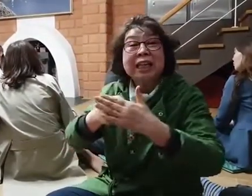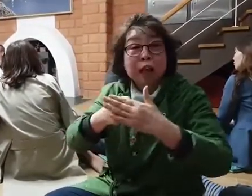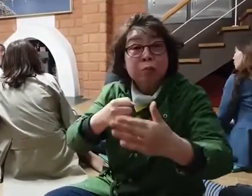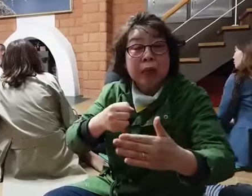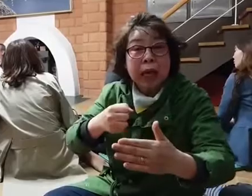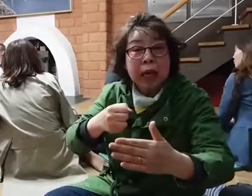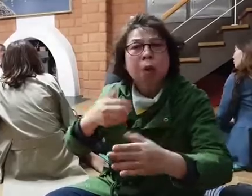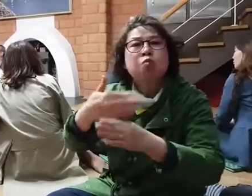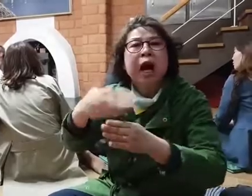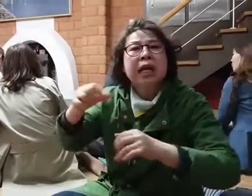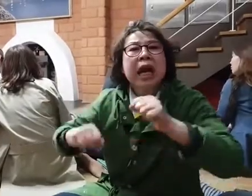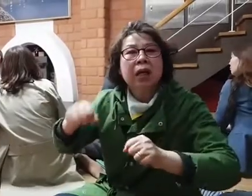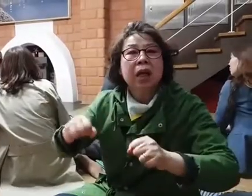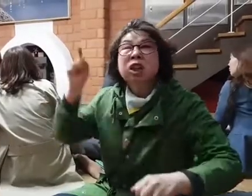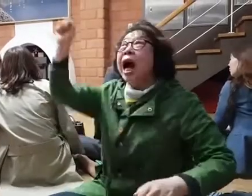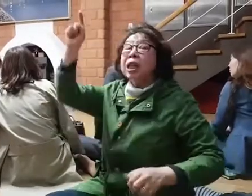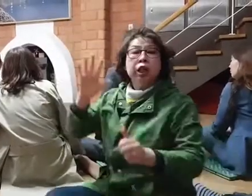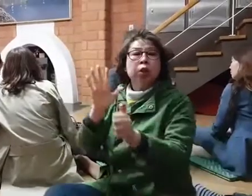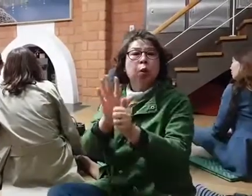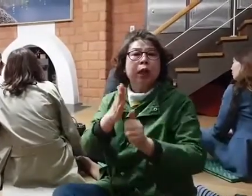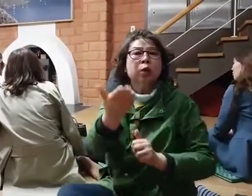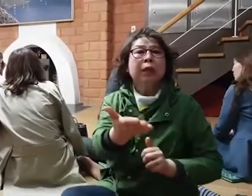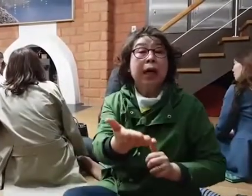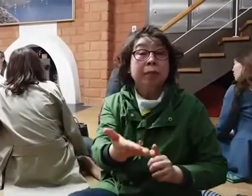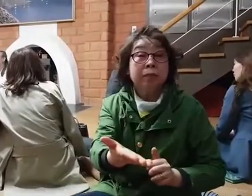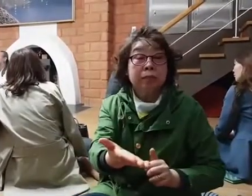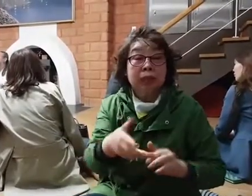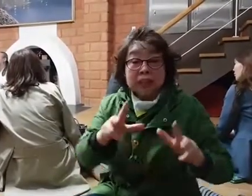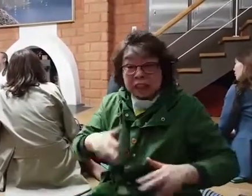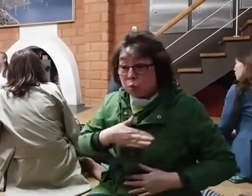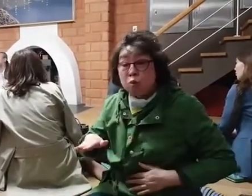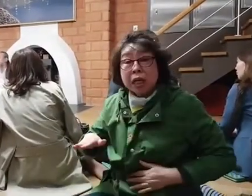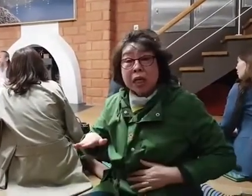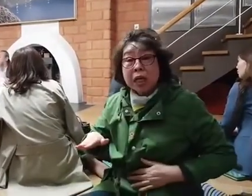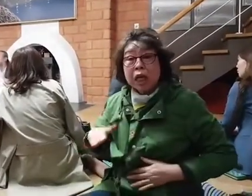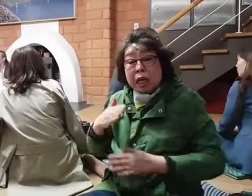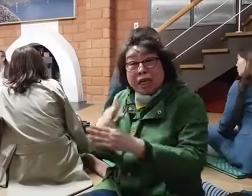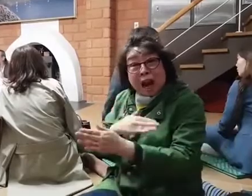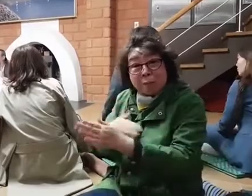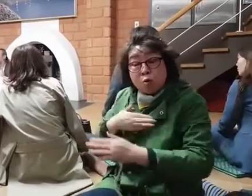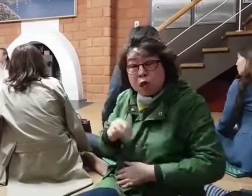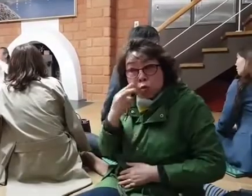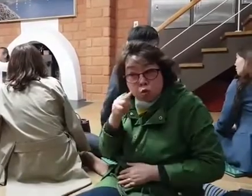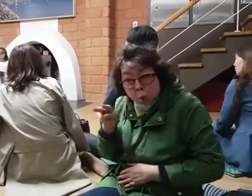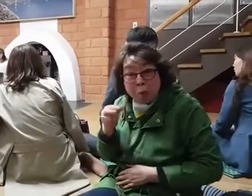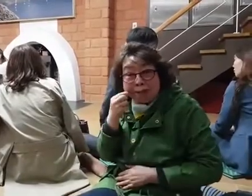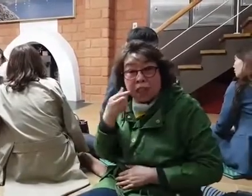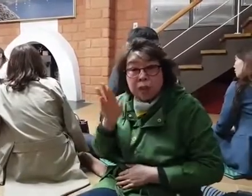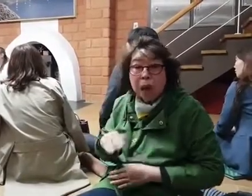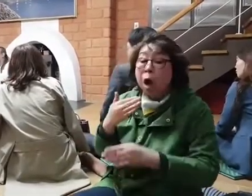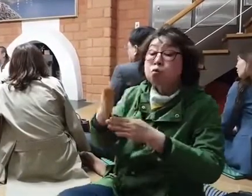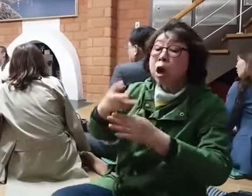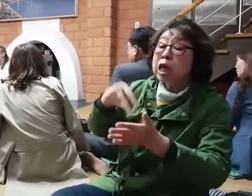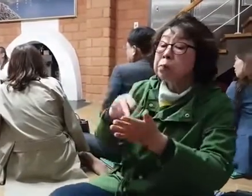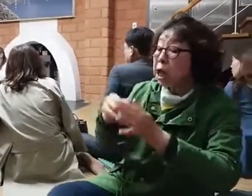것을 이것도 하늘에서 도와줘요. 우리 잣대로 쳐다보면 안 좋은 거지만 저거 체제